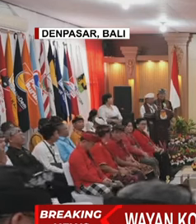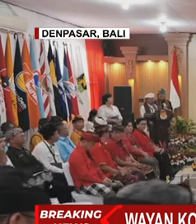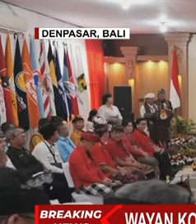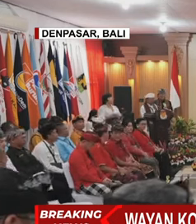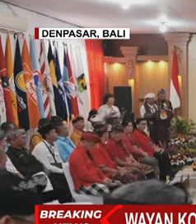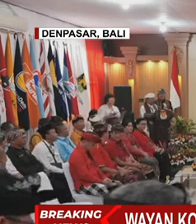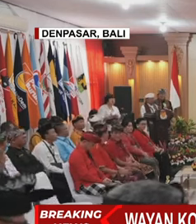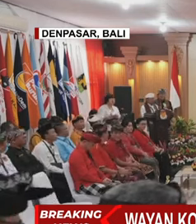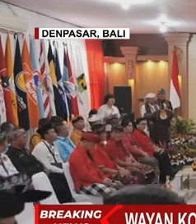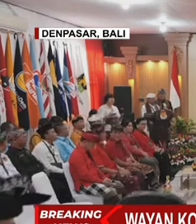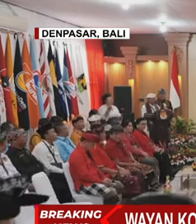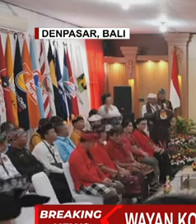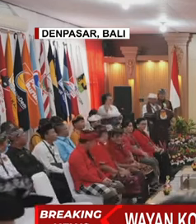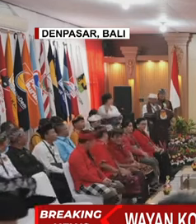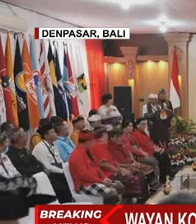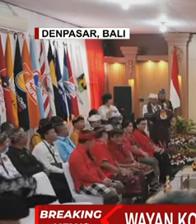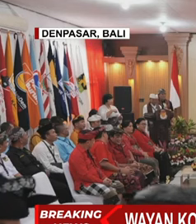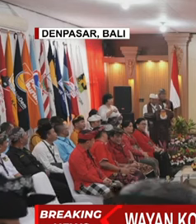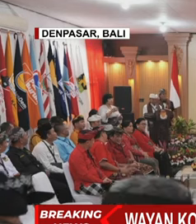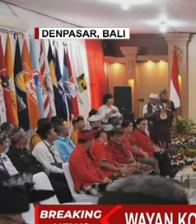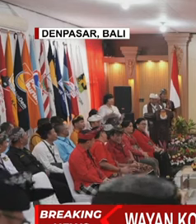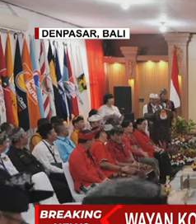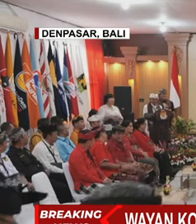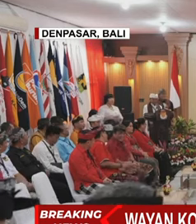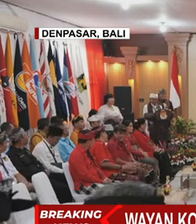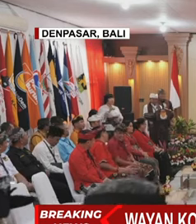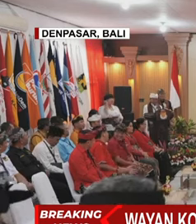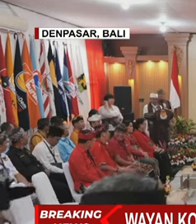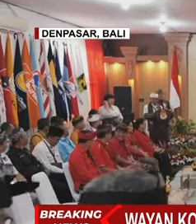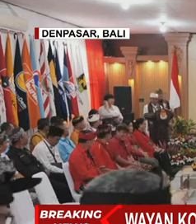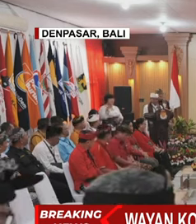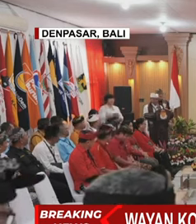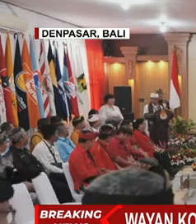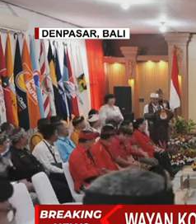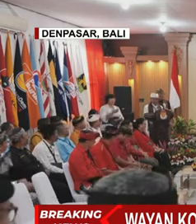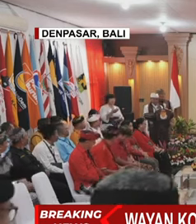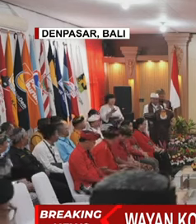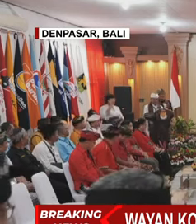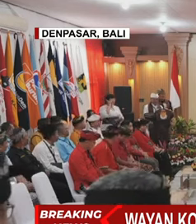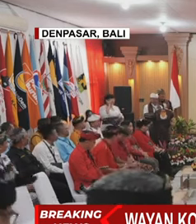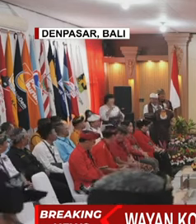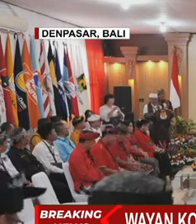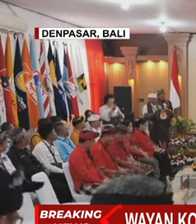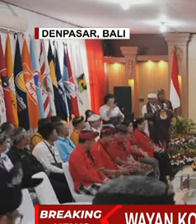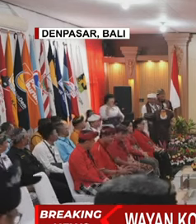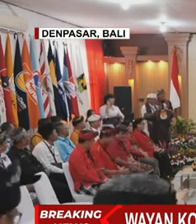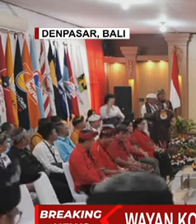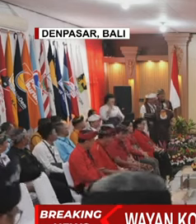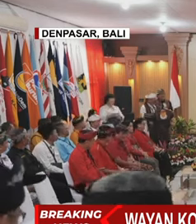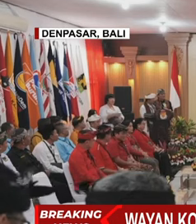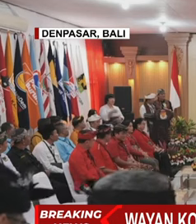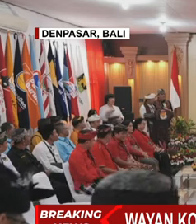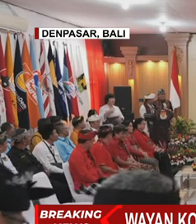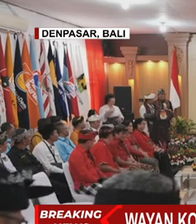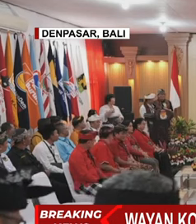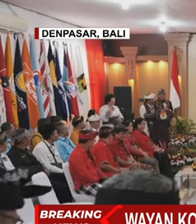sejauh ini kalau kita lihat dari dari isu isu misalnya ya tidak ada isu yang e relatif berat untuk pak Iwayan kostter